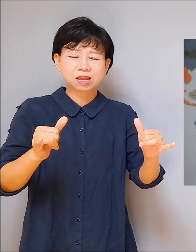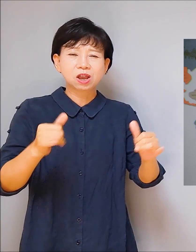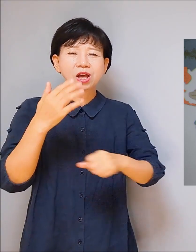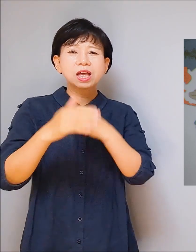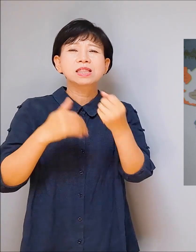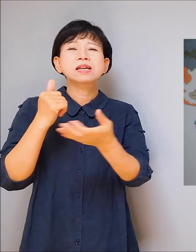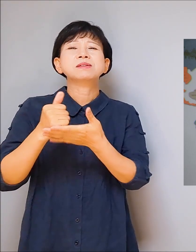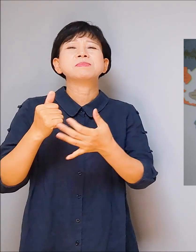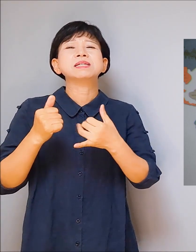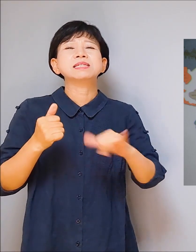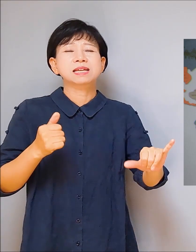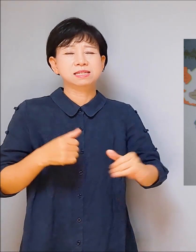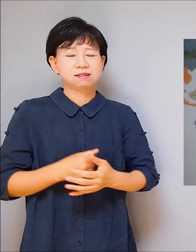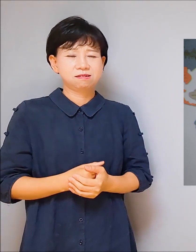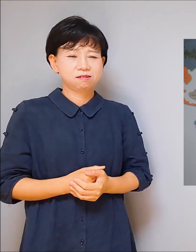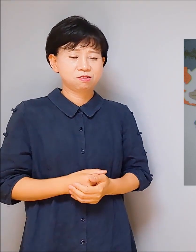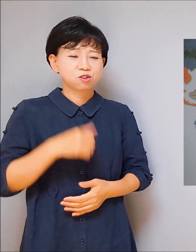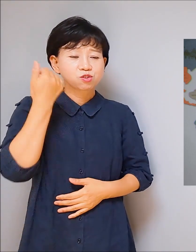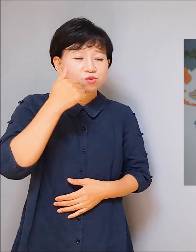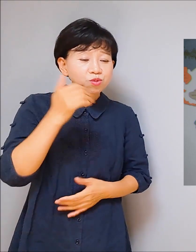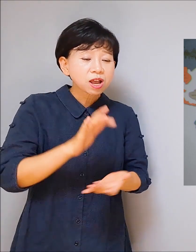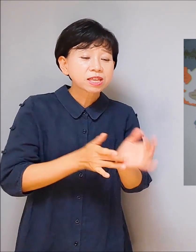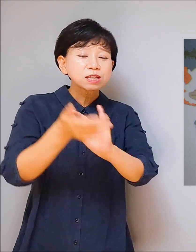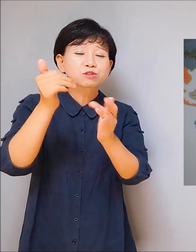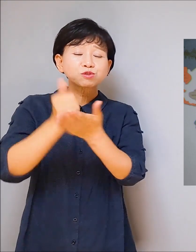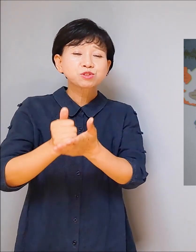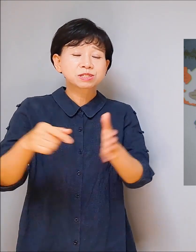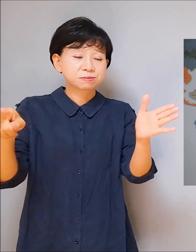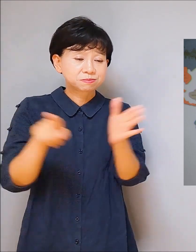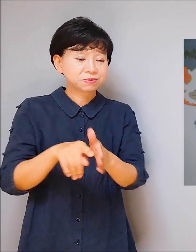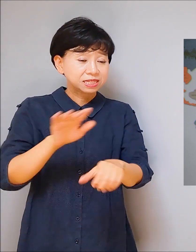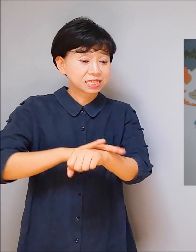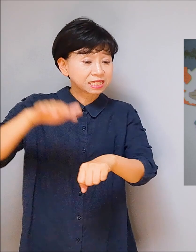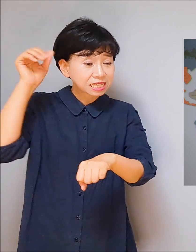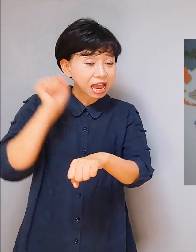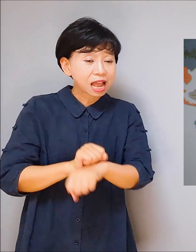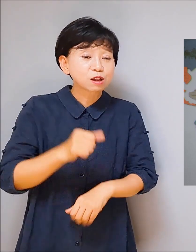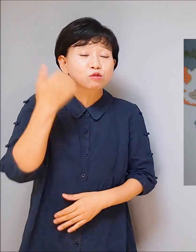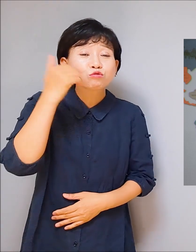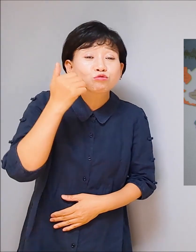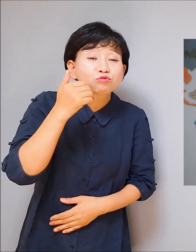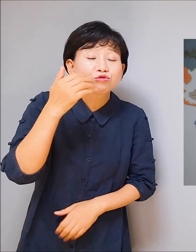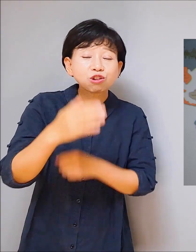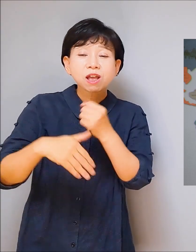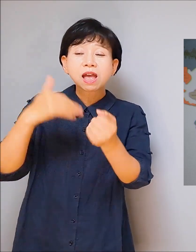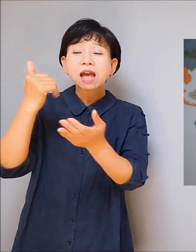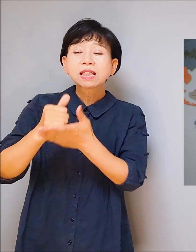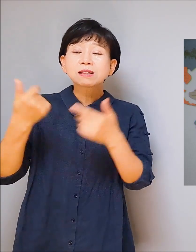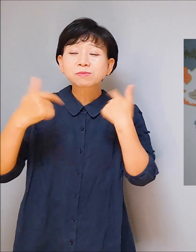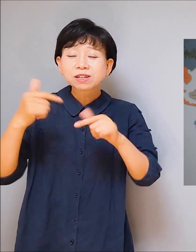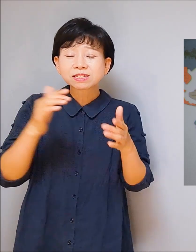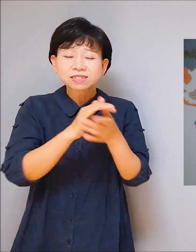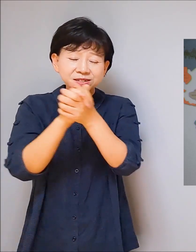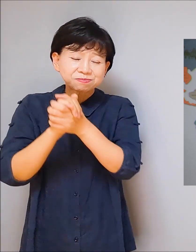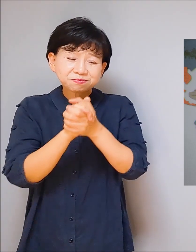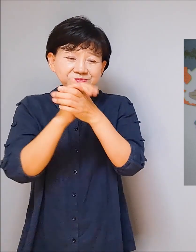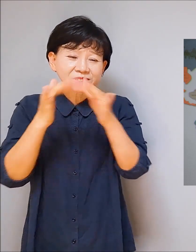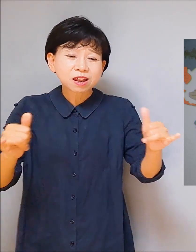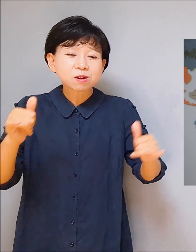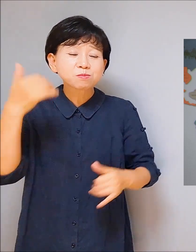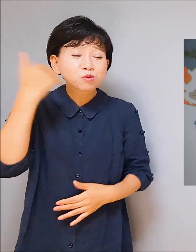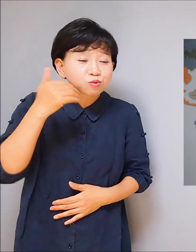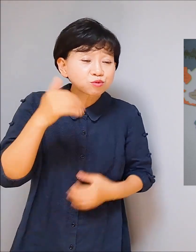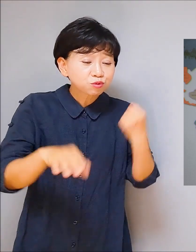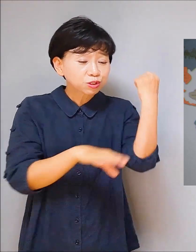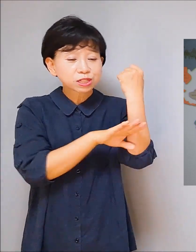있어요. 여러분, 누가 예수님을 잘 믿는 사람일까요? 누가 하나님께 가까이 늘 다가가는 사람일까요? 그